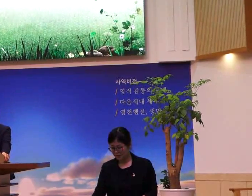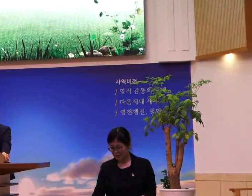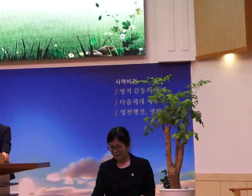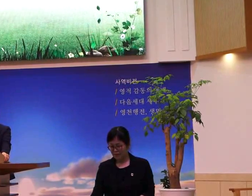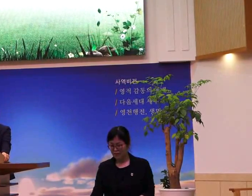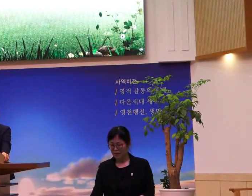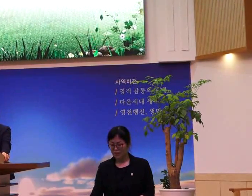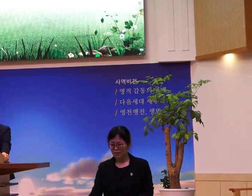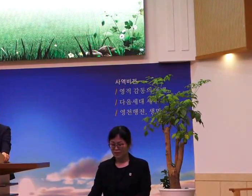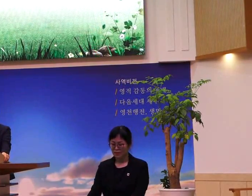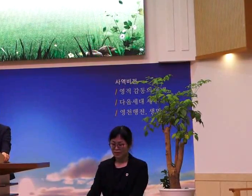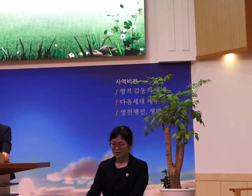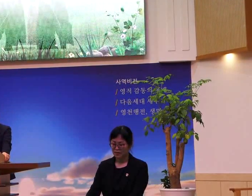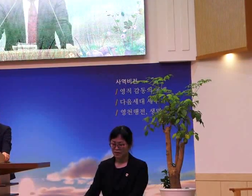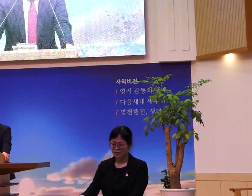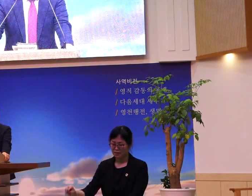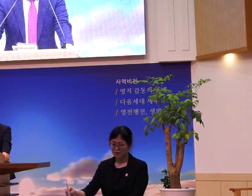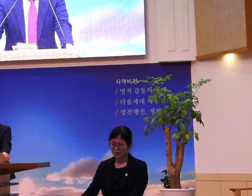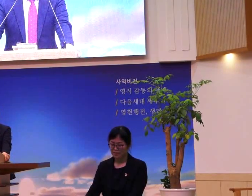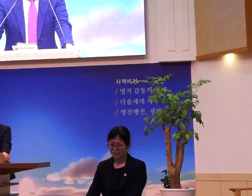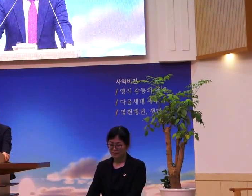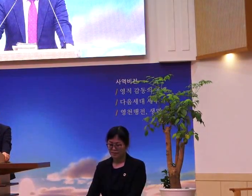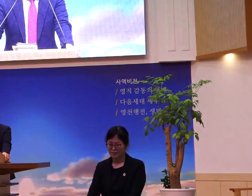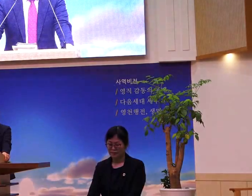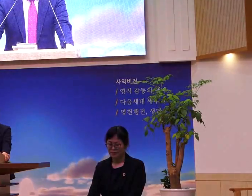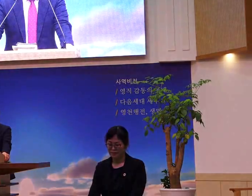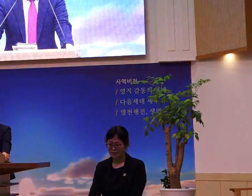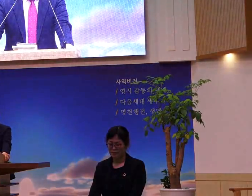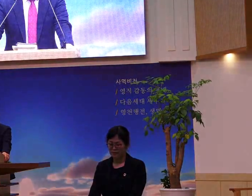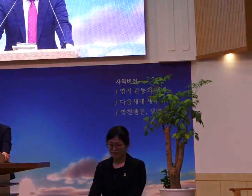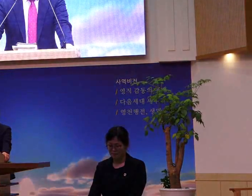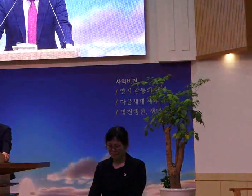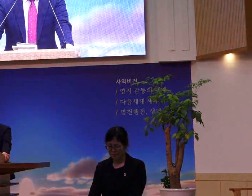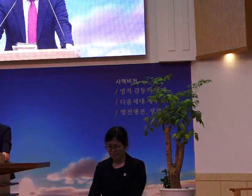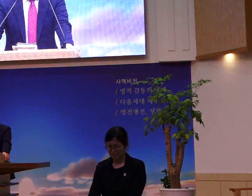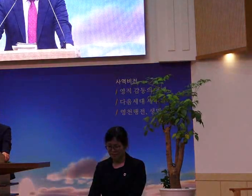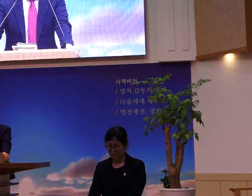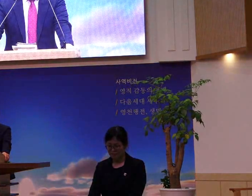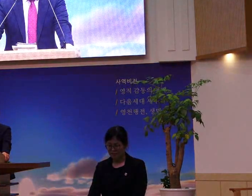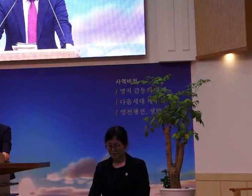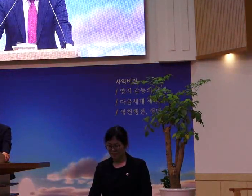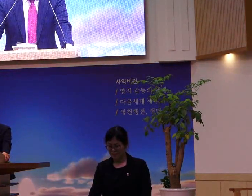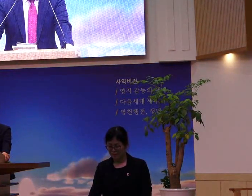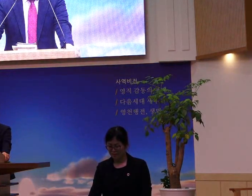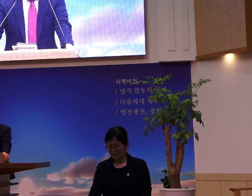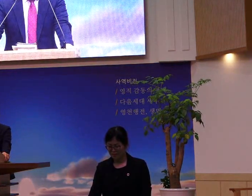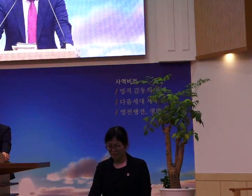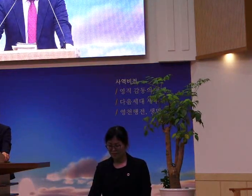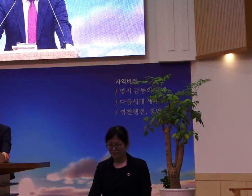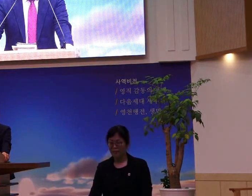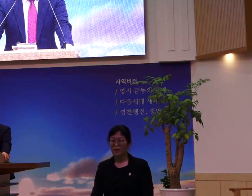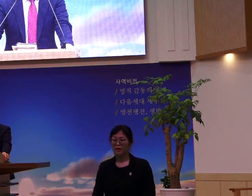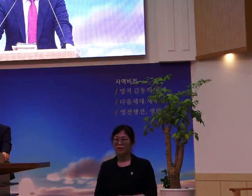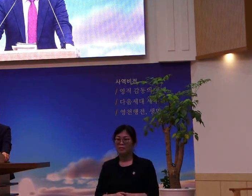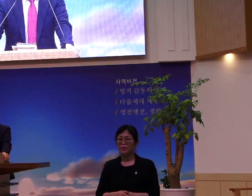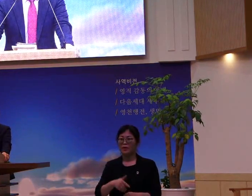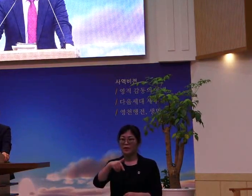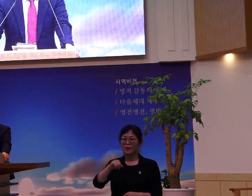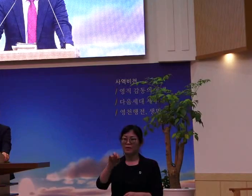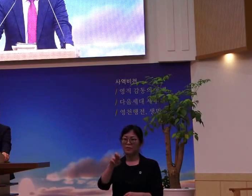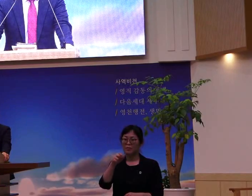또 김경우 은퇴 권사님 어제 넘어지셔서 고관절 골절로 용천 영대병원에 입원해